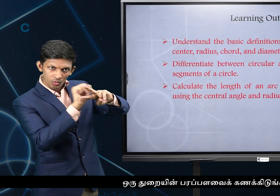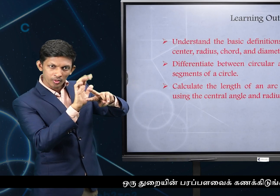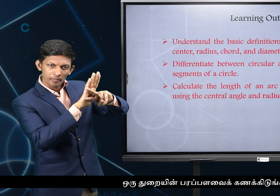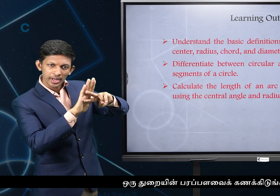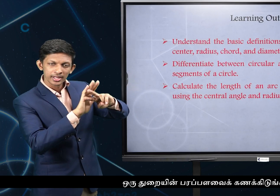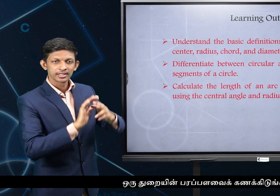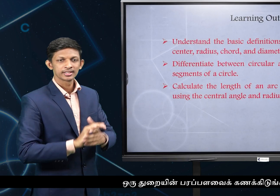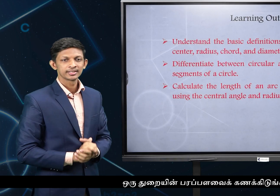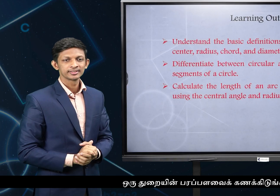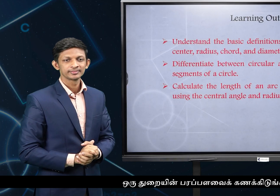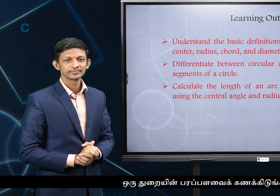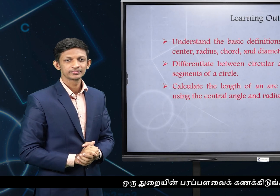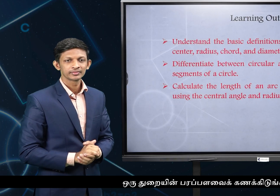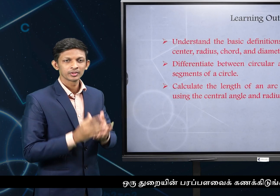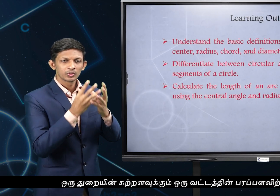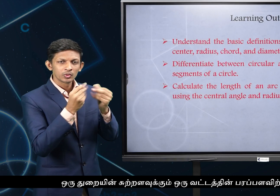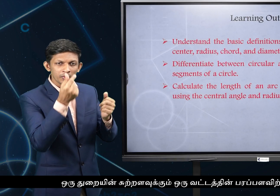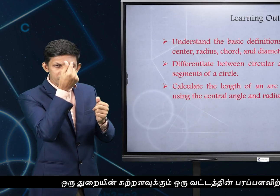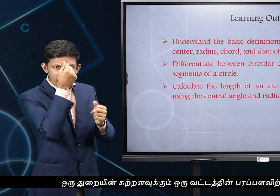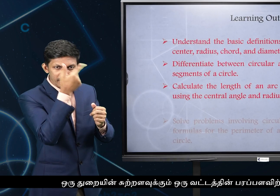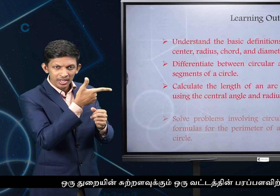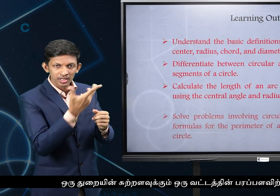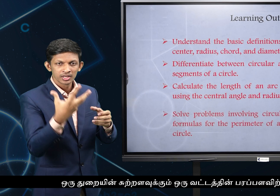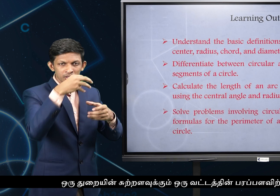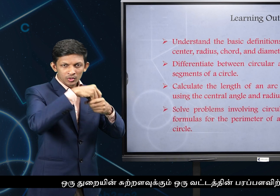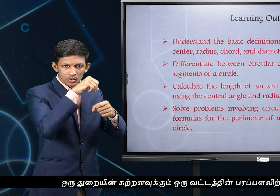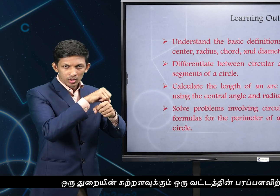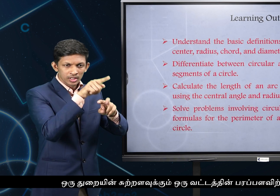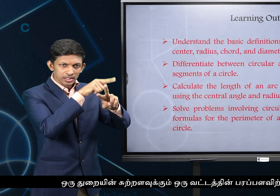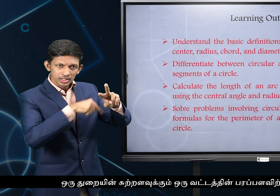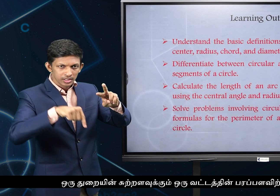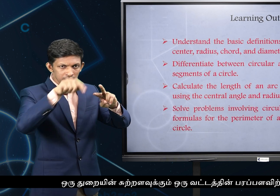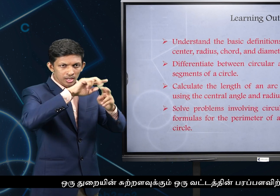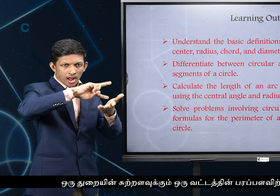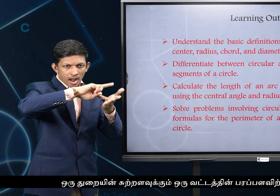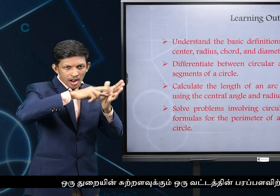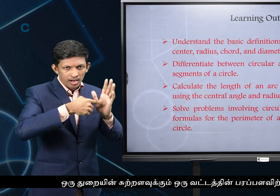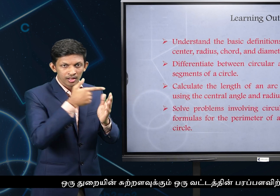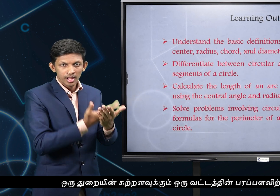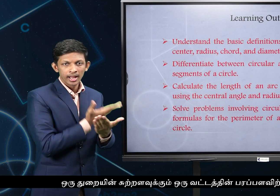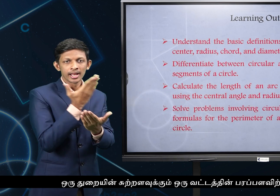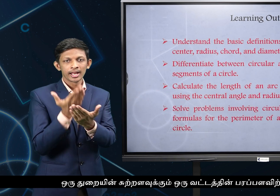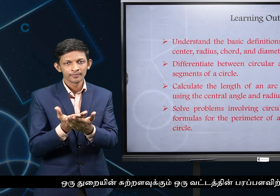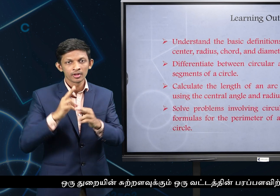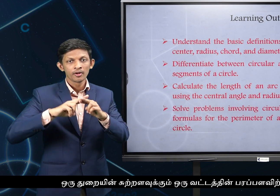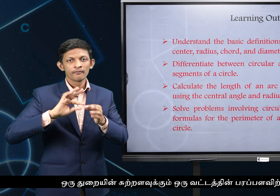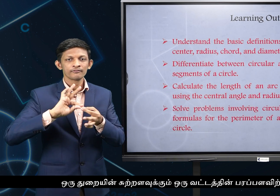பரப்பளவை கணக்கிடுங்கள். ஒரு துறையின் சுற்றளவுக்கும் ஒரு வட்டத்தின் பரப்பளவிற்கும்